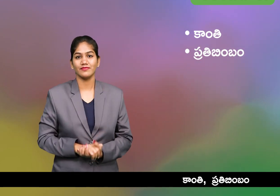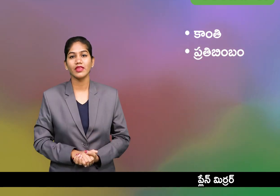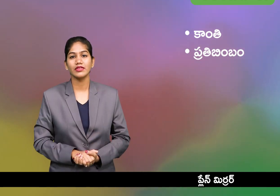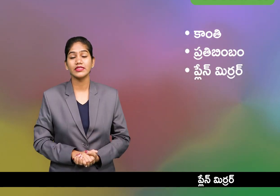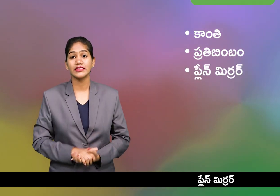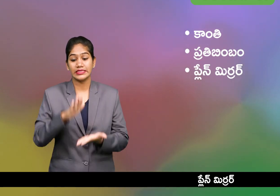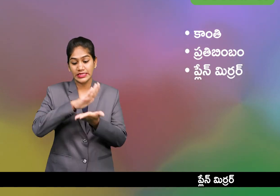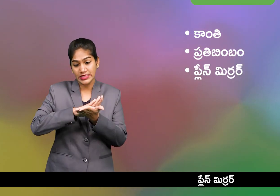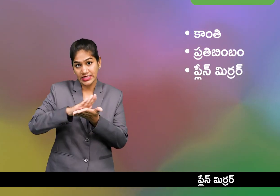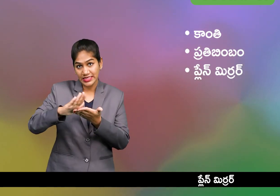ప్లేన్ మిర్రర్,